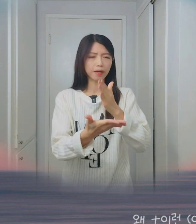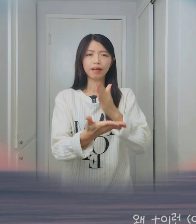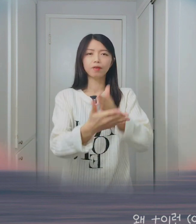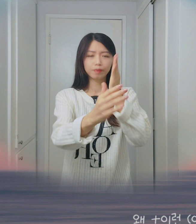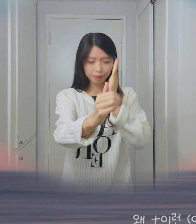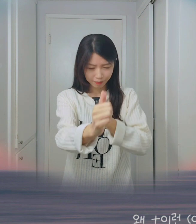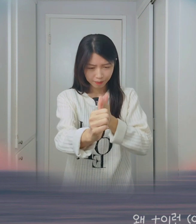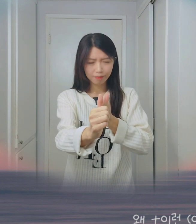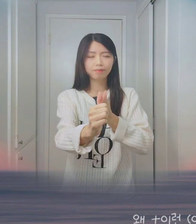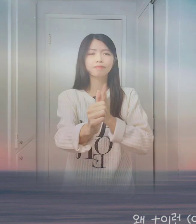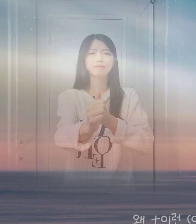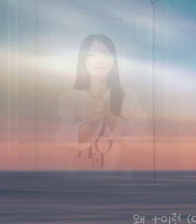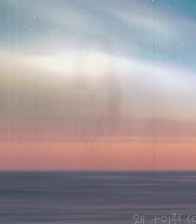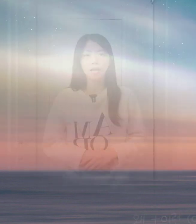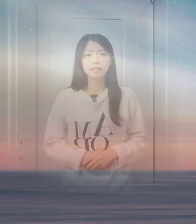마세요.